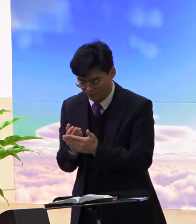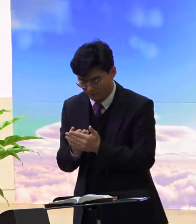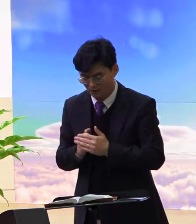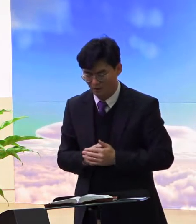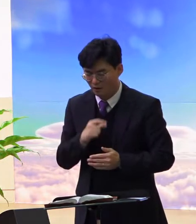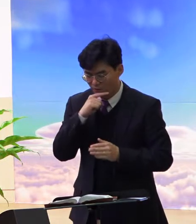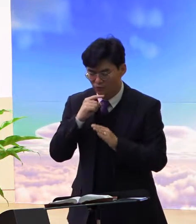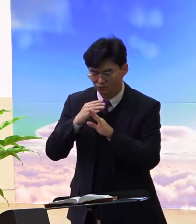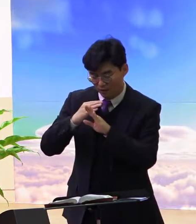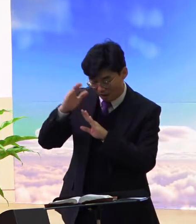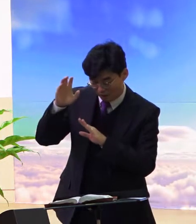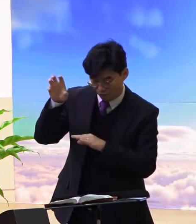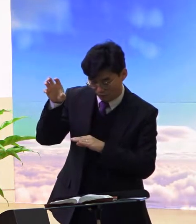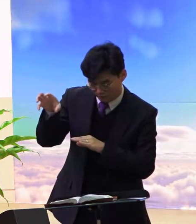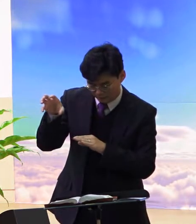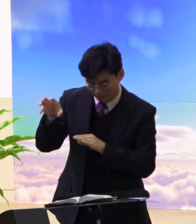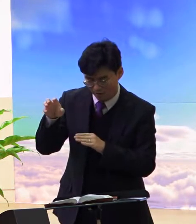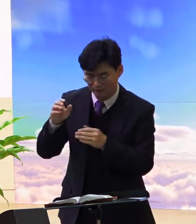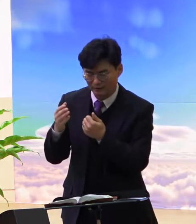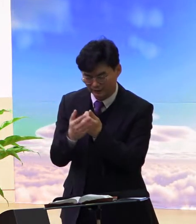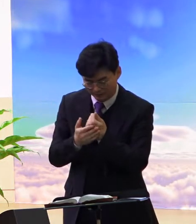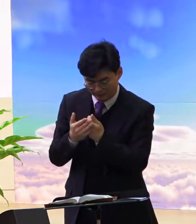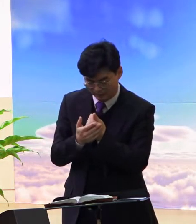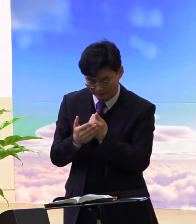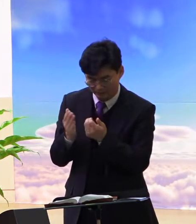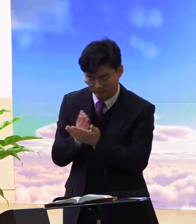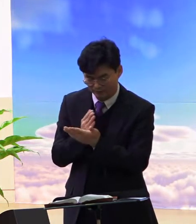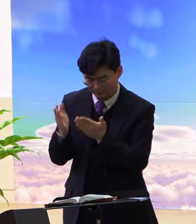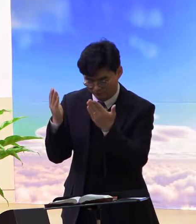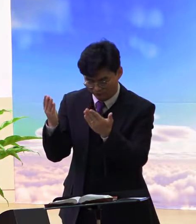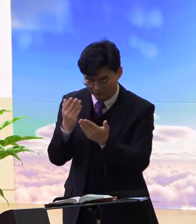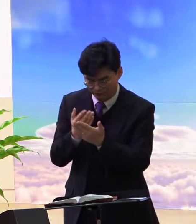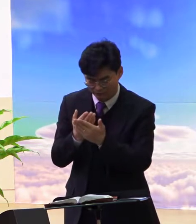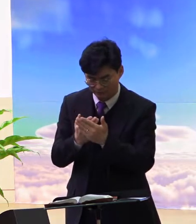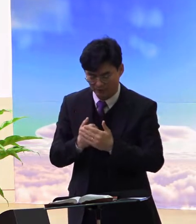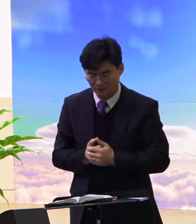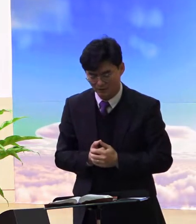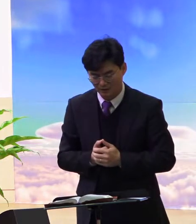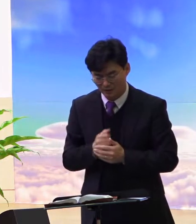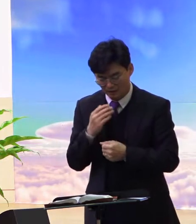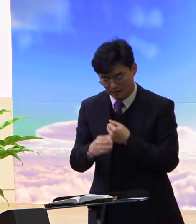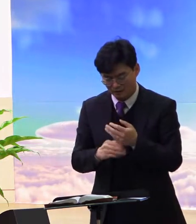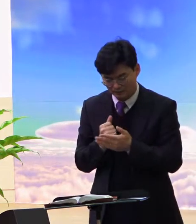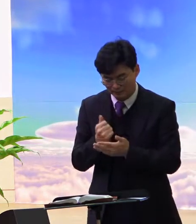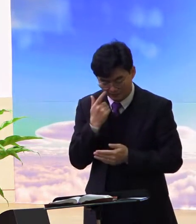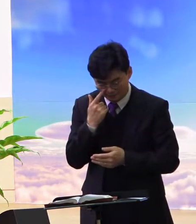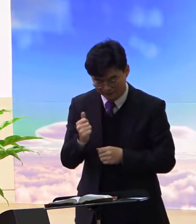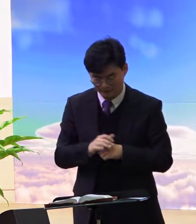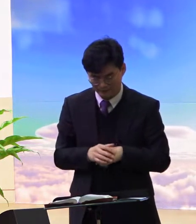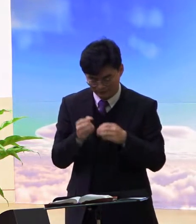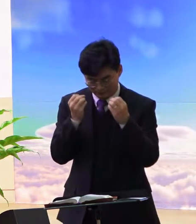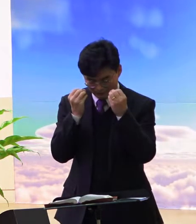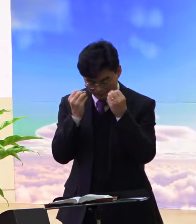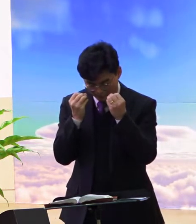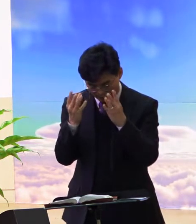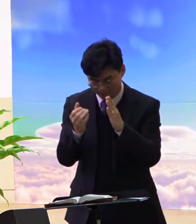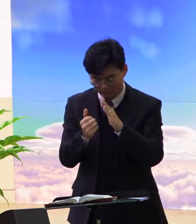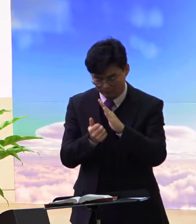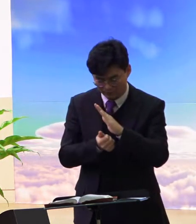북녘 땅에도 같은 은혜를 주시옵소서. 하나님, 새로운 꿈을 펼치기 위해서는 의식 있는